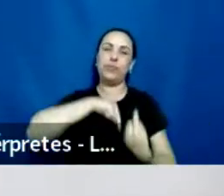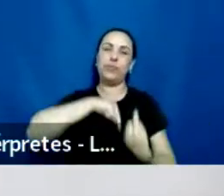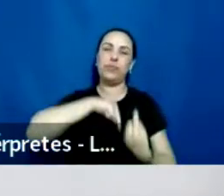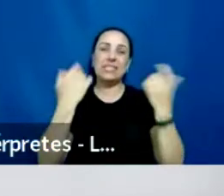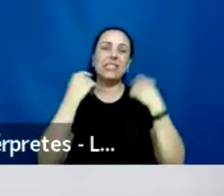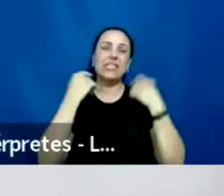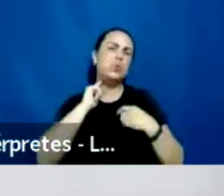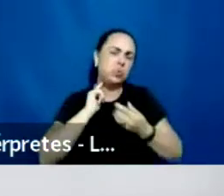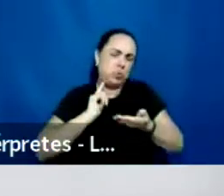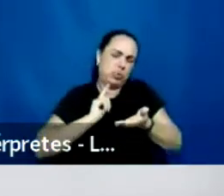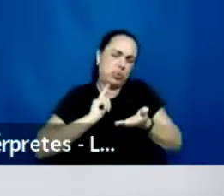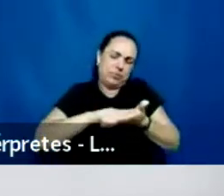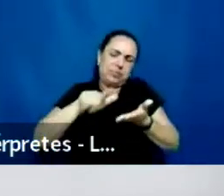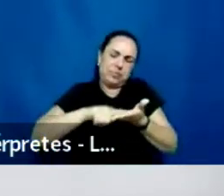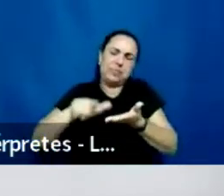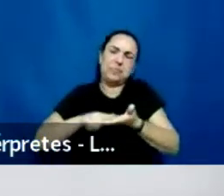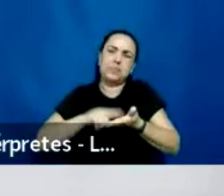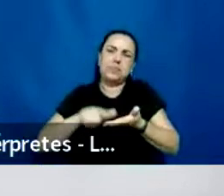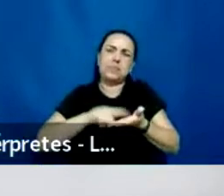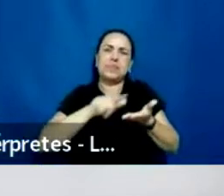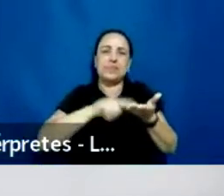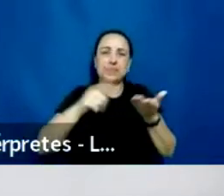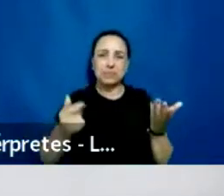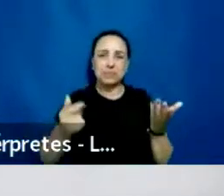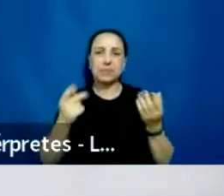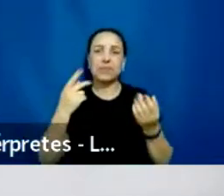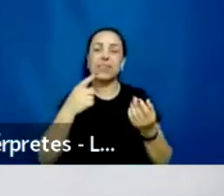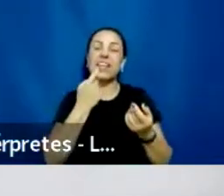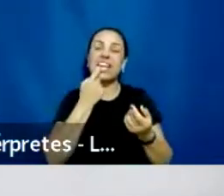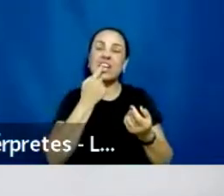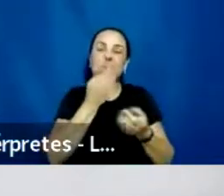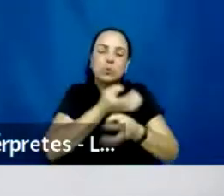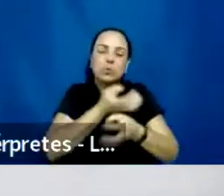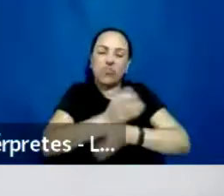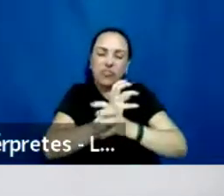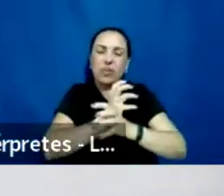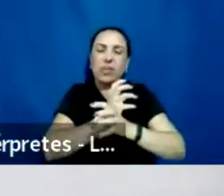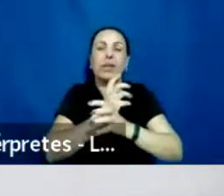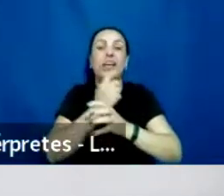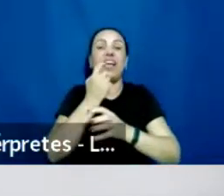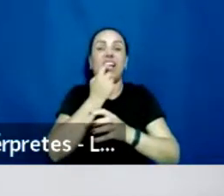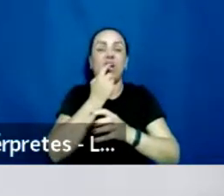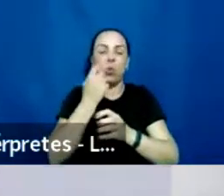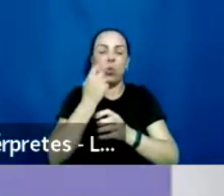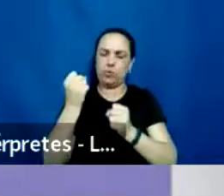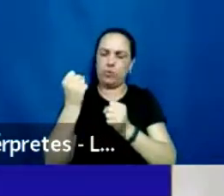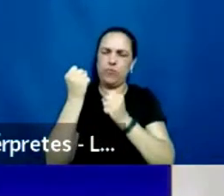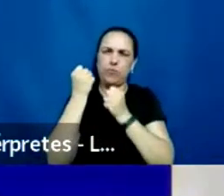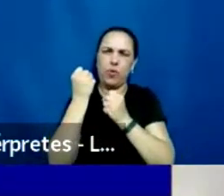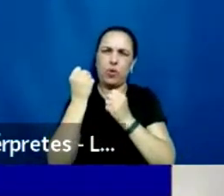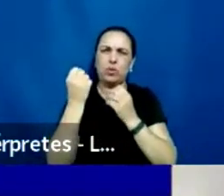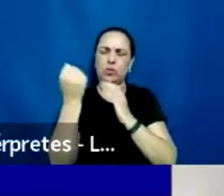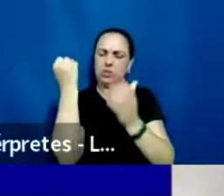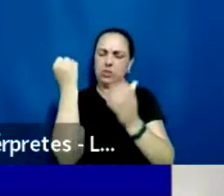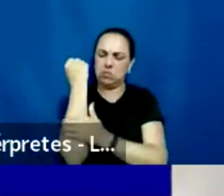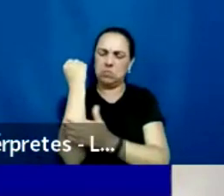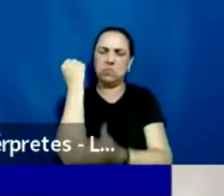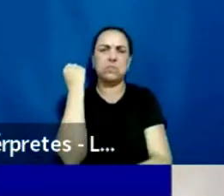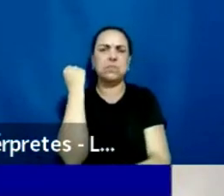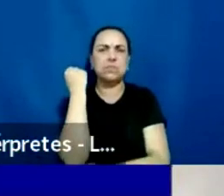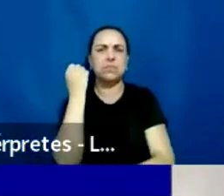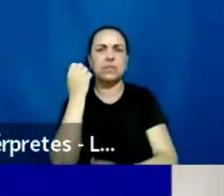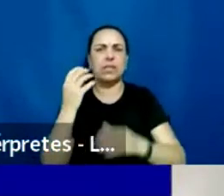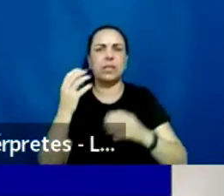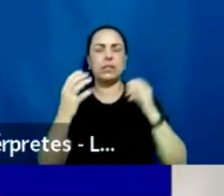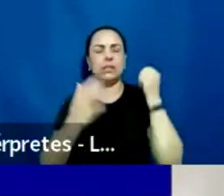óssea, oxigenação sanguínea, minerais, aumentando os minerais através do top H+, e